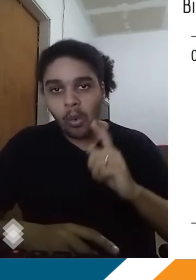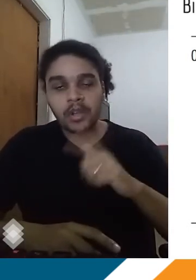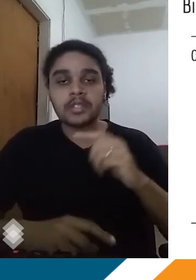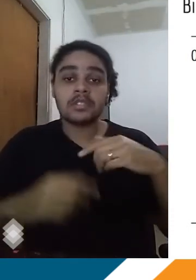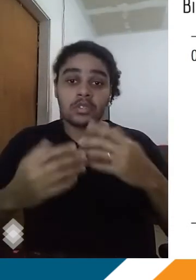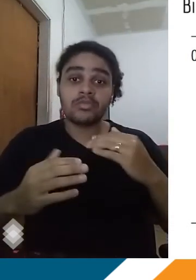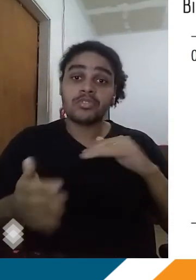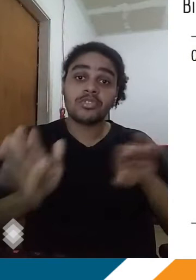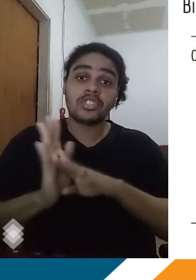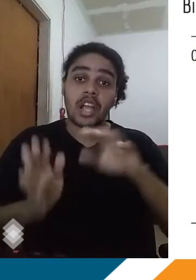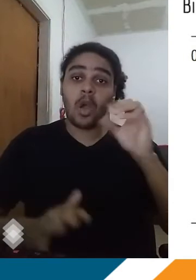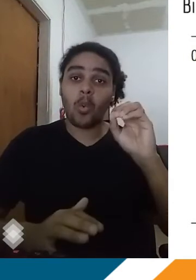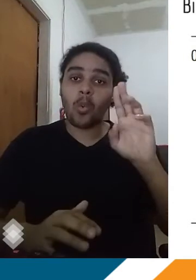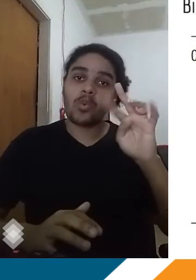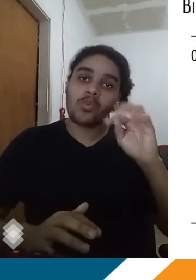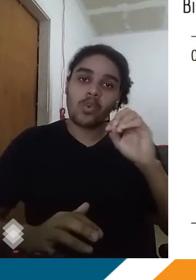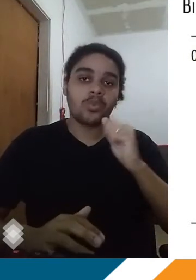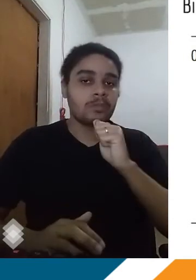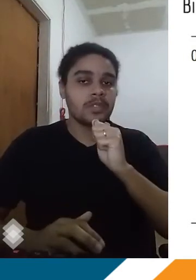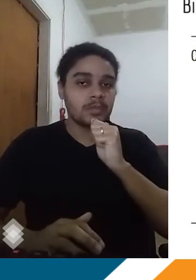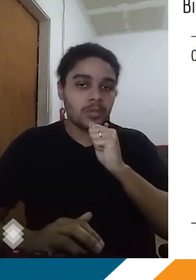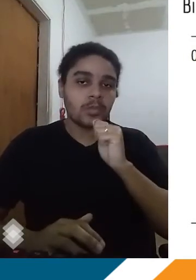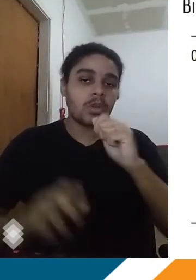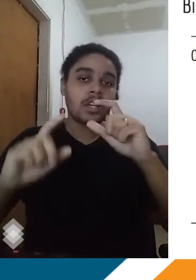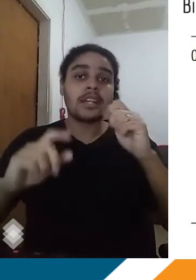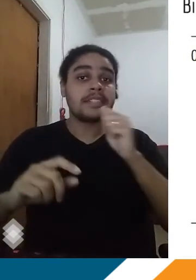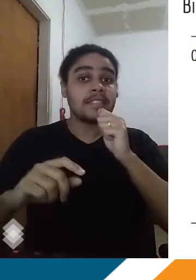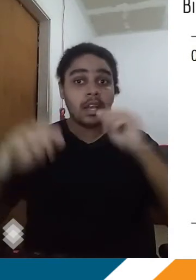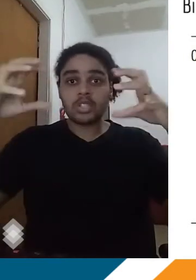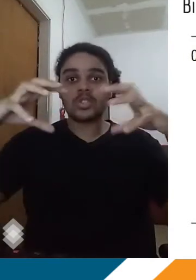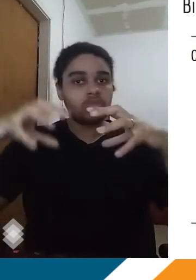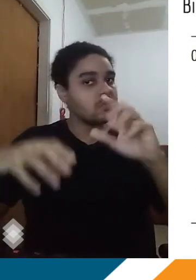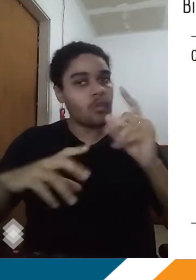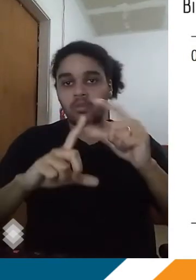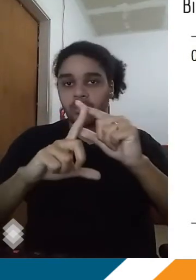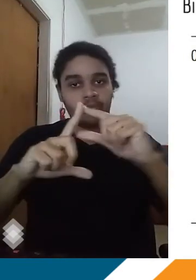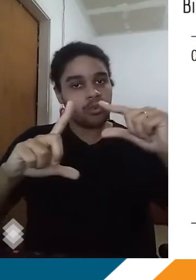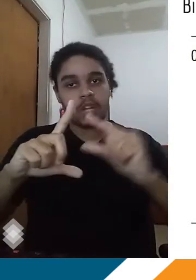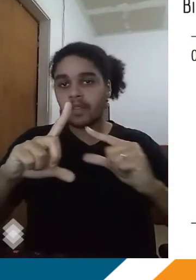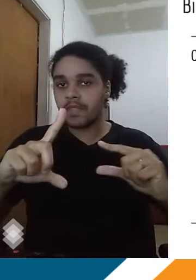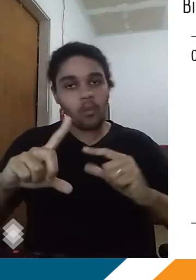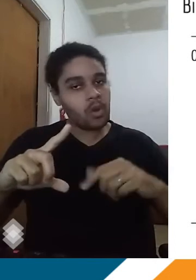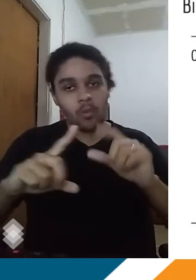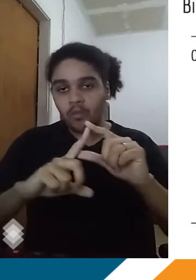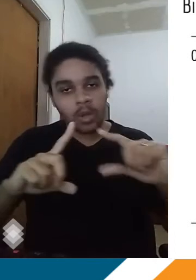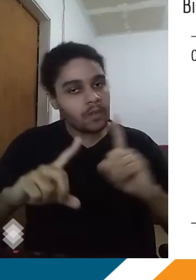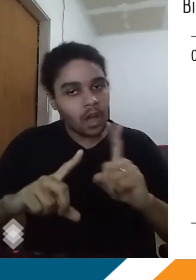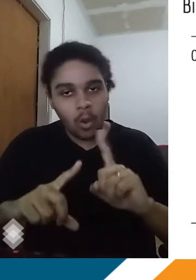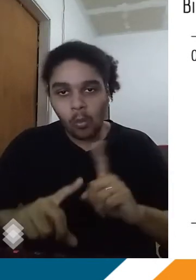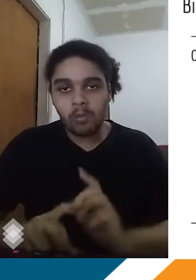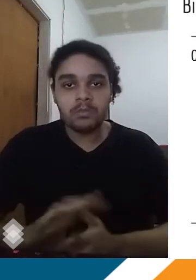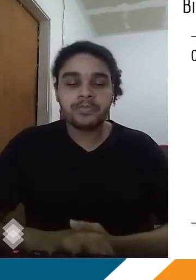por exemplo, ainda está chovendo muito na Amazônia. Portanto, essas folhas não se perdem das árvores, né? Não caem das